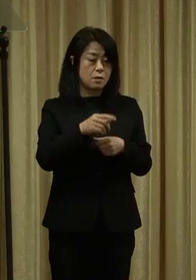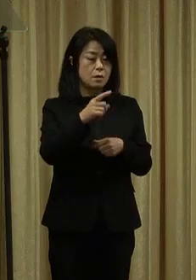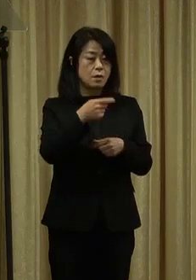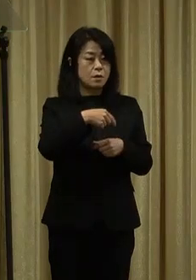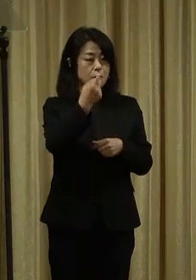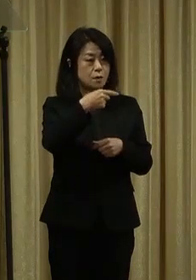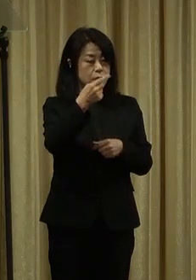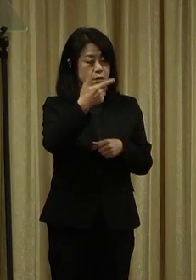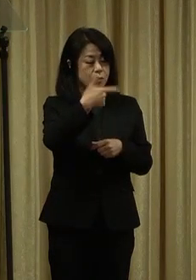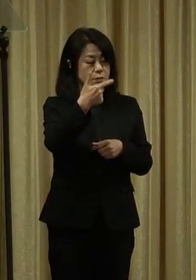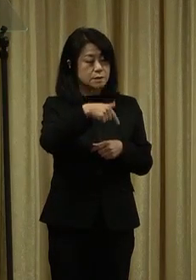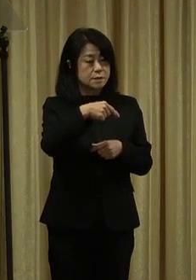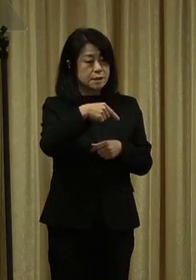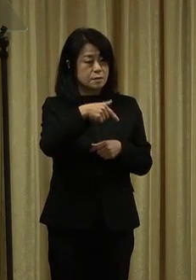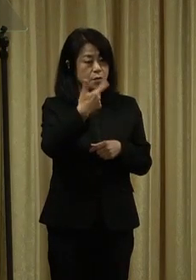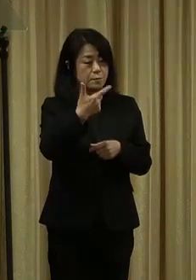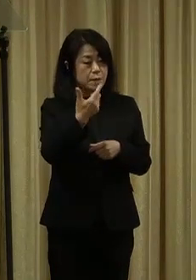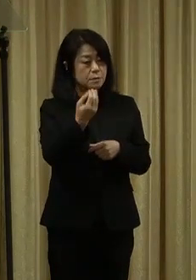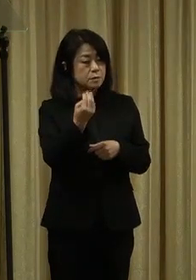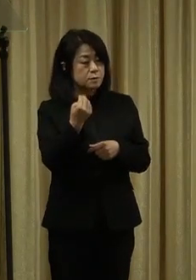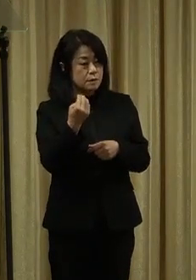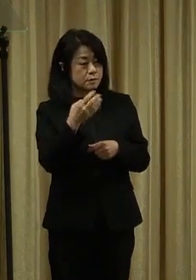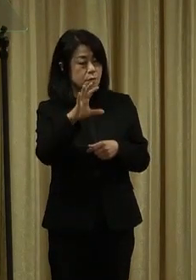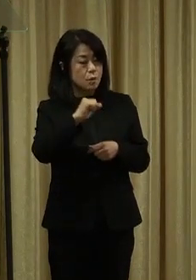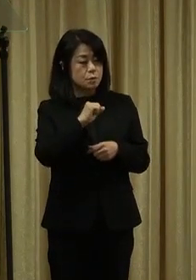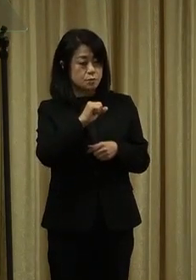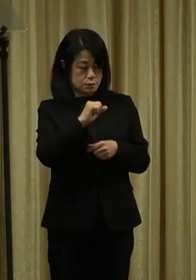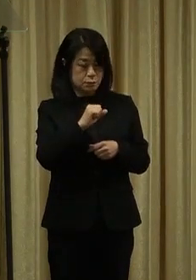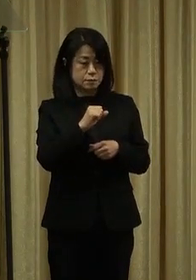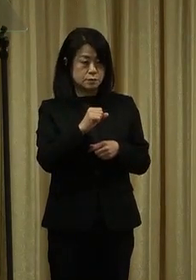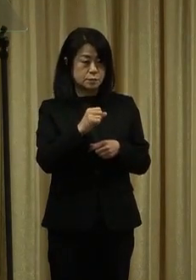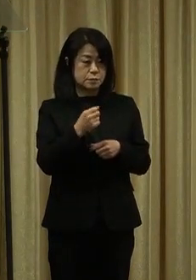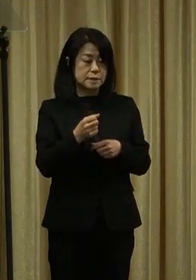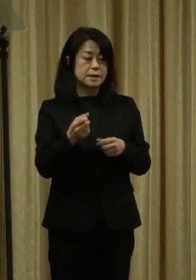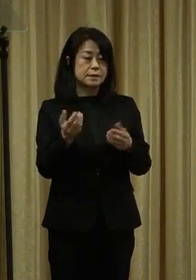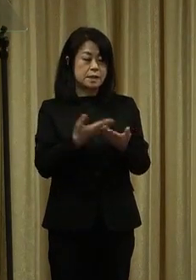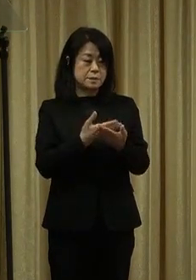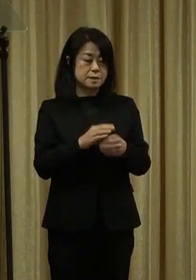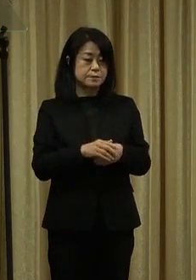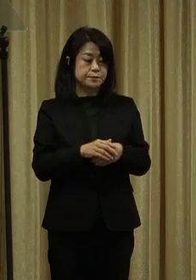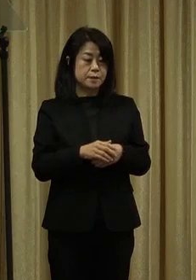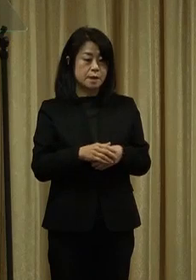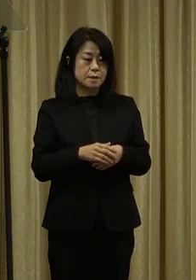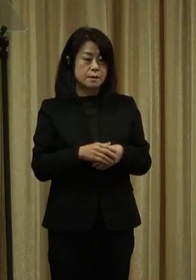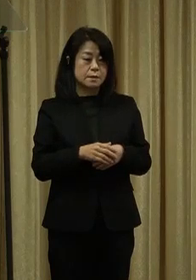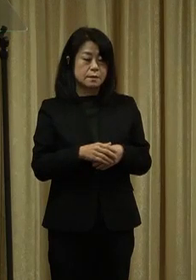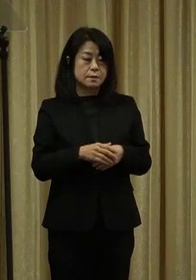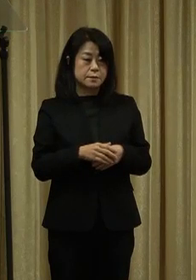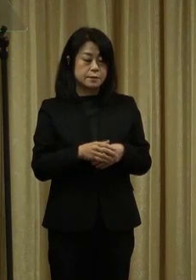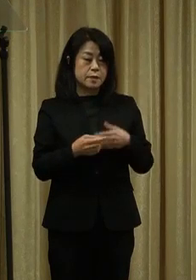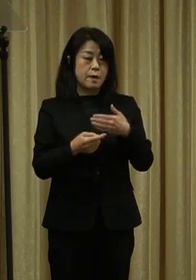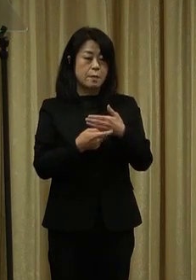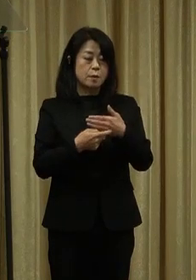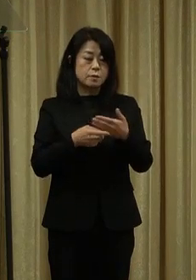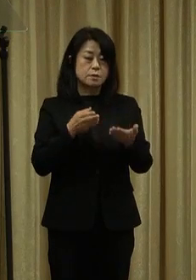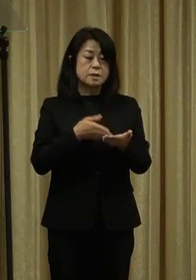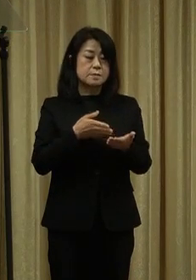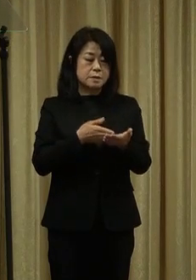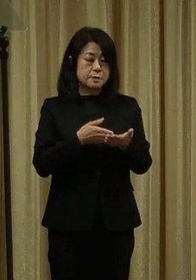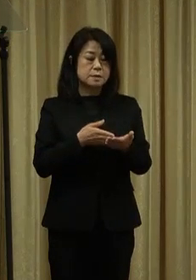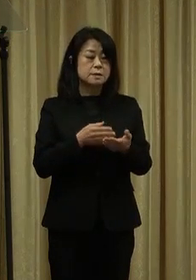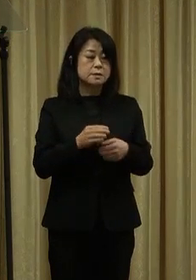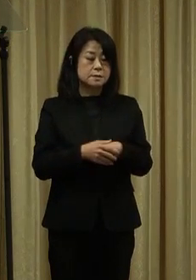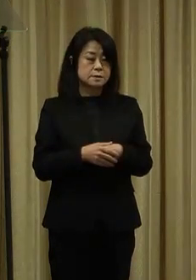6686億2169万円となります。それでは令和6年度当初予算案のポイントをご説明いたします。ま